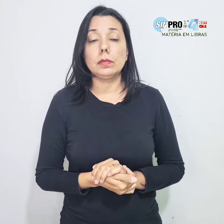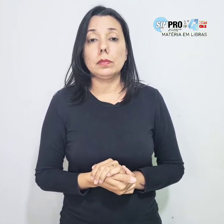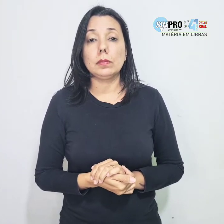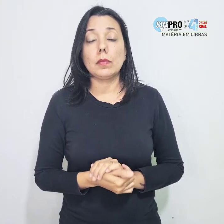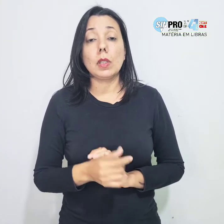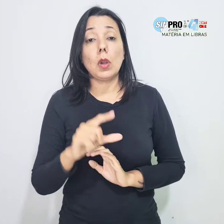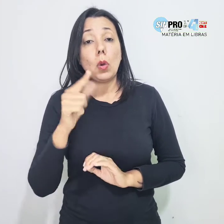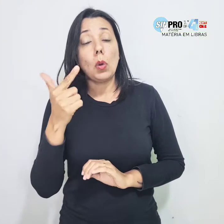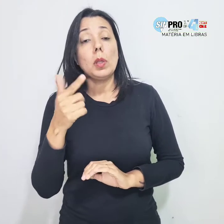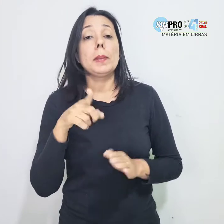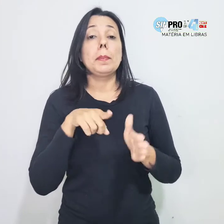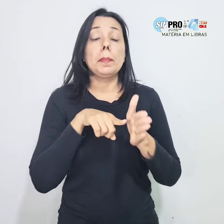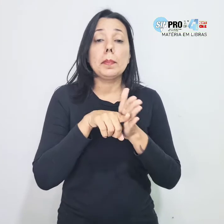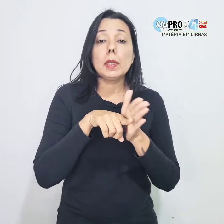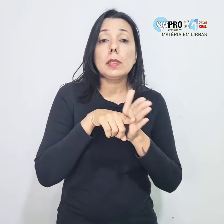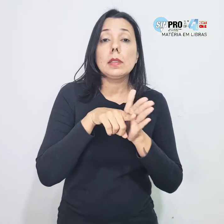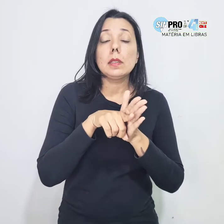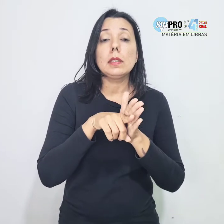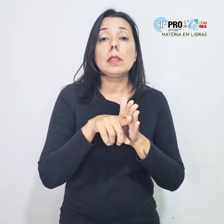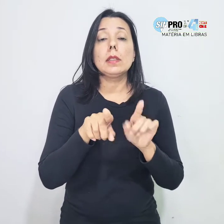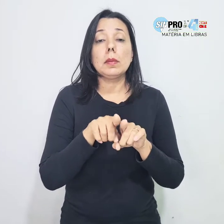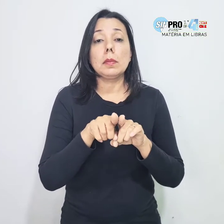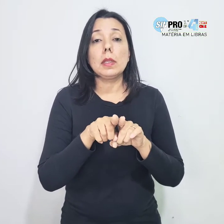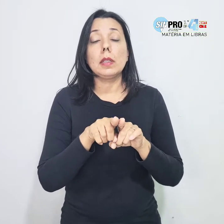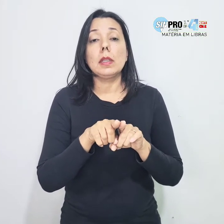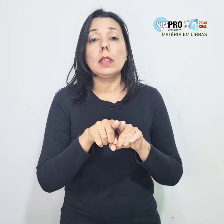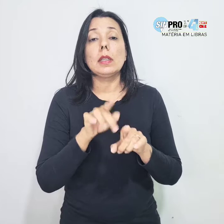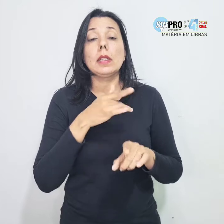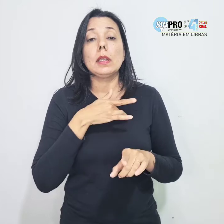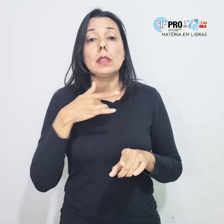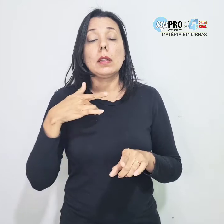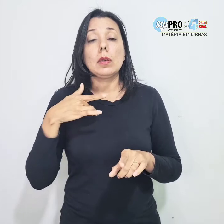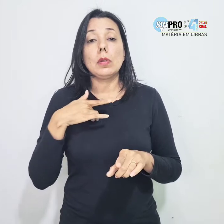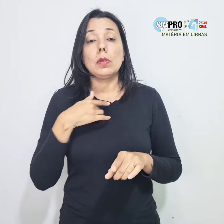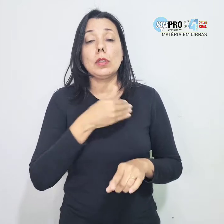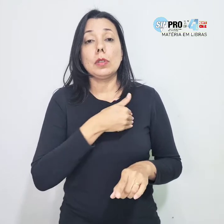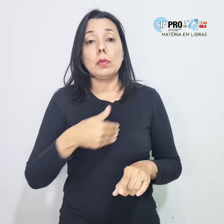Uma outra pesquisa das agências de saúde pública da Suécia e Finlândia